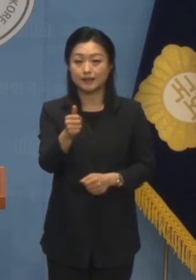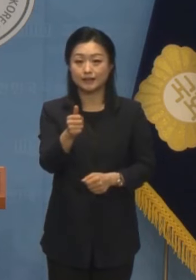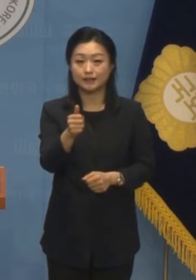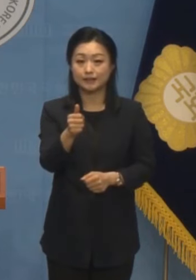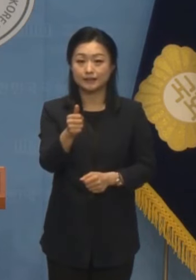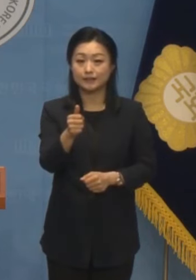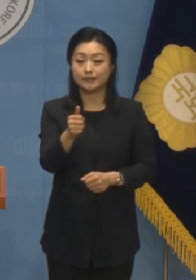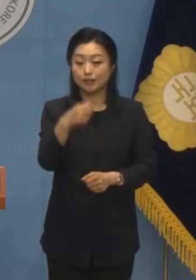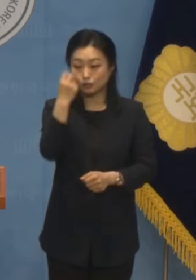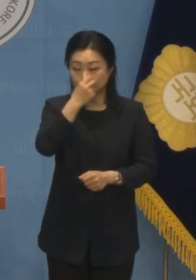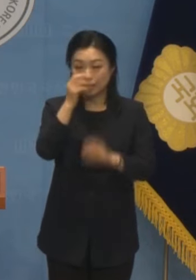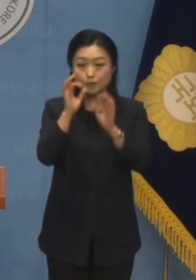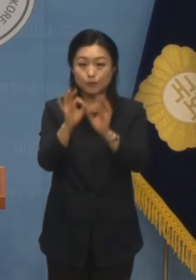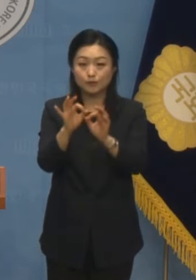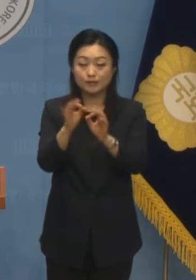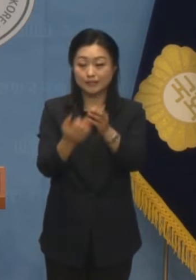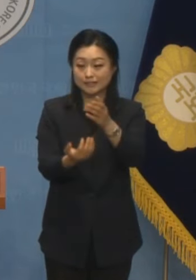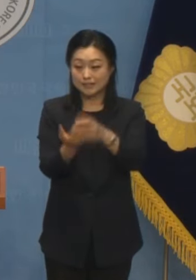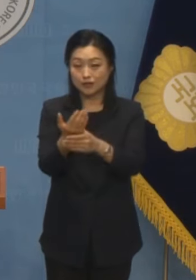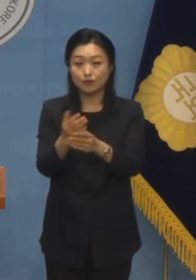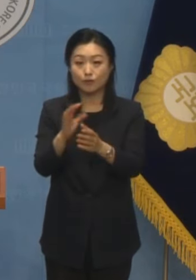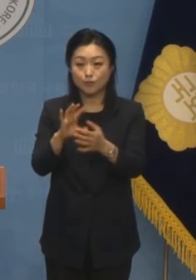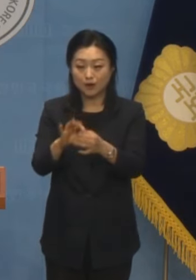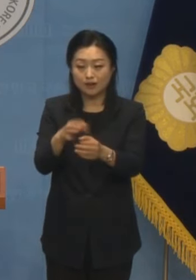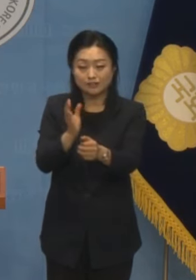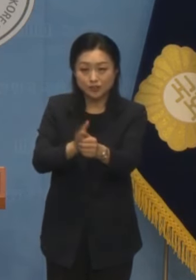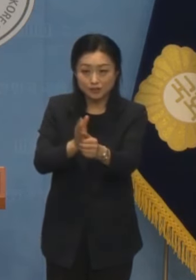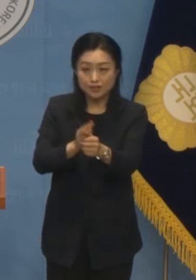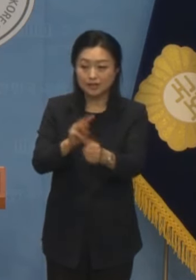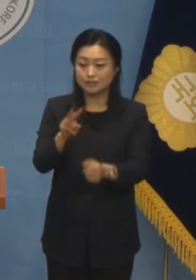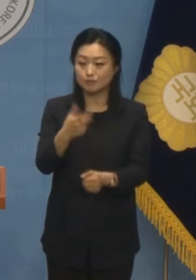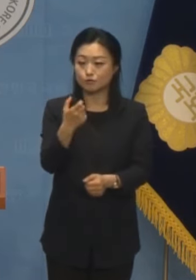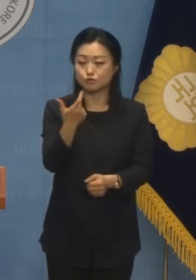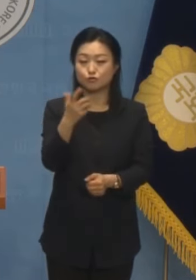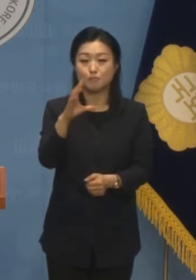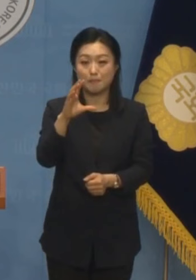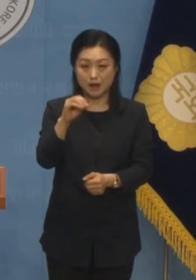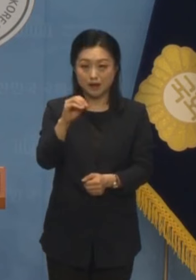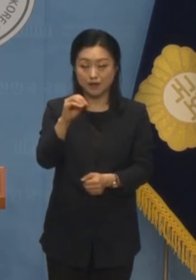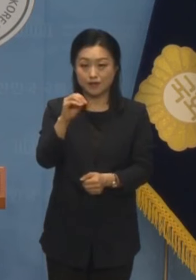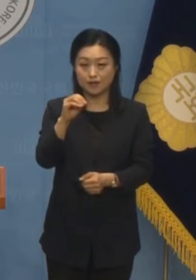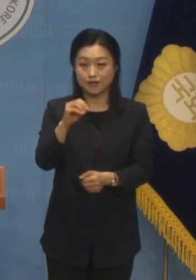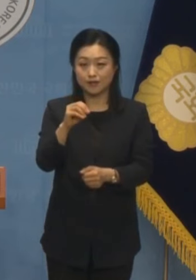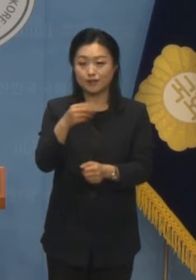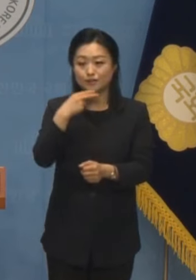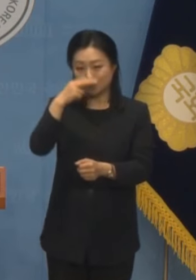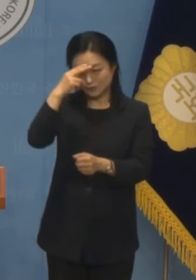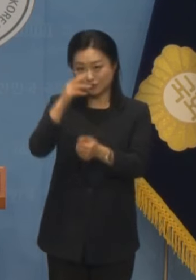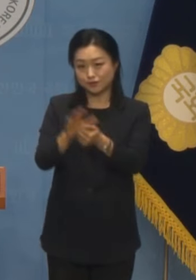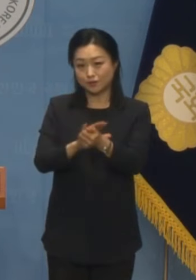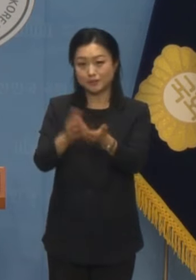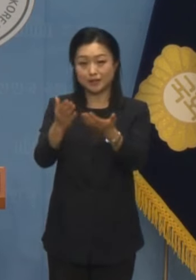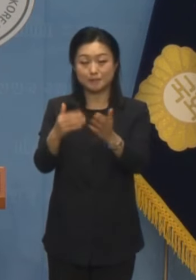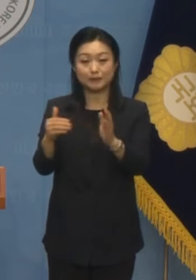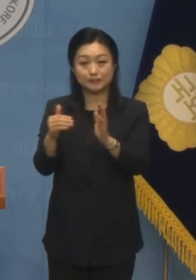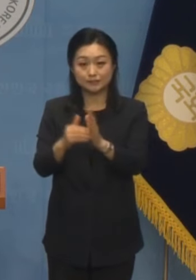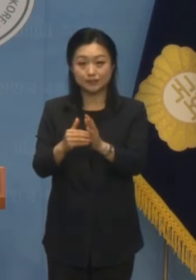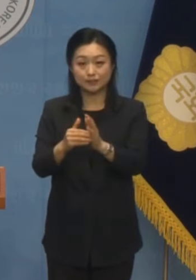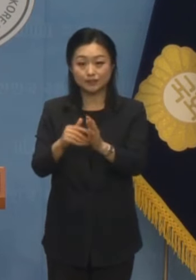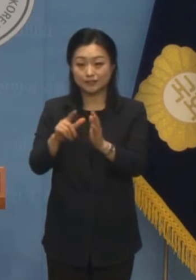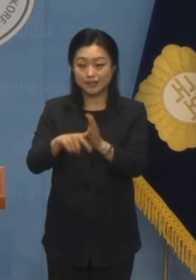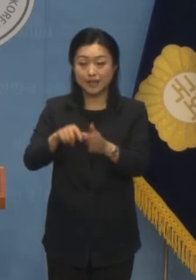하지만은 수사 중에 사건에 대한 청탁과 366만 원어치 향응을 수수받았습니다. 이